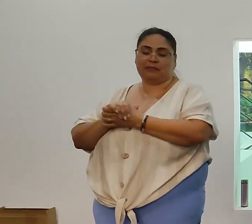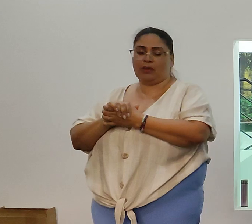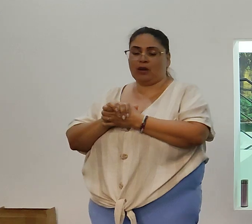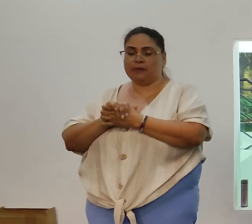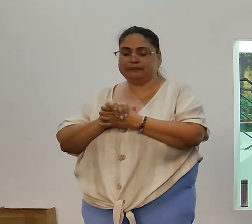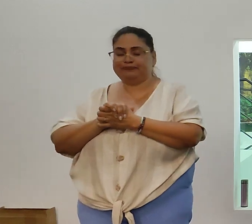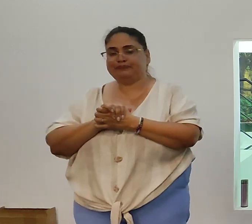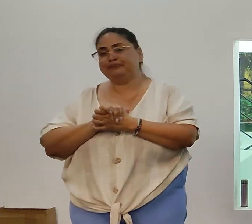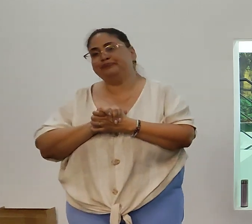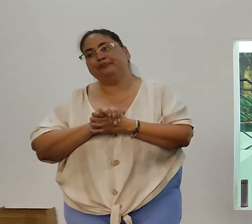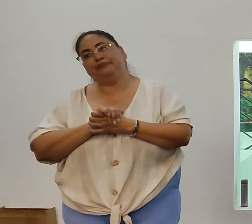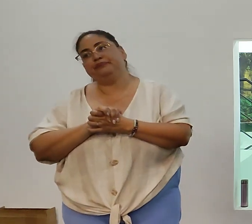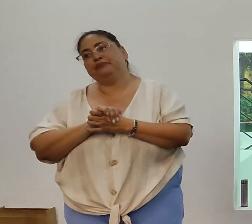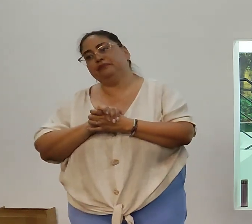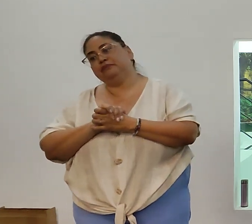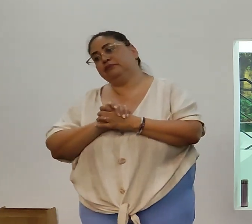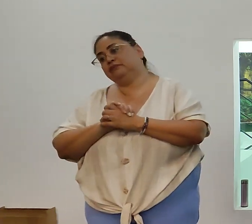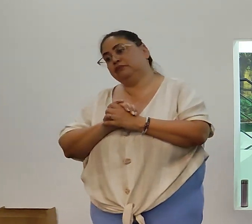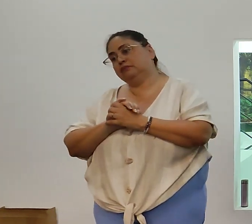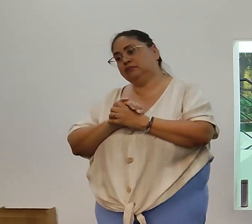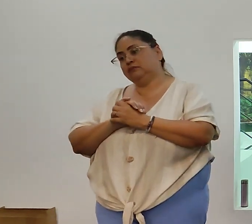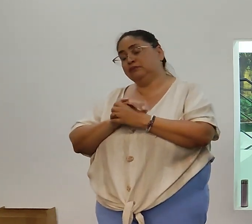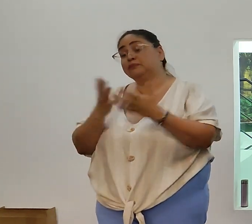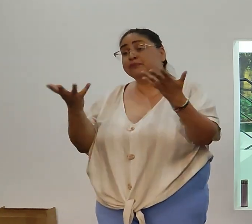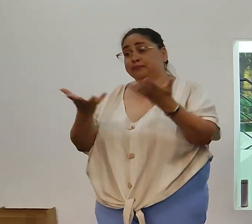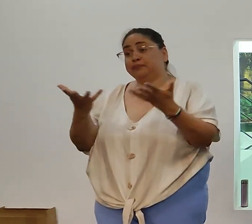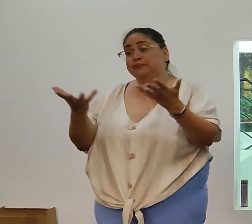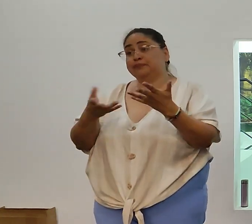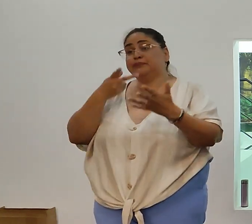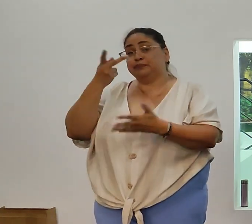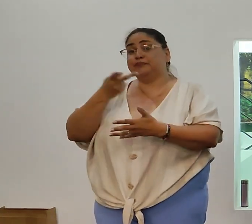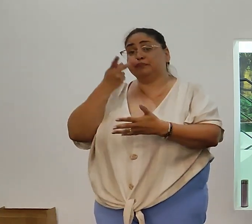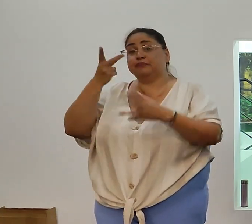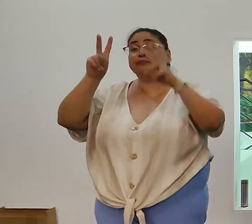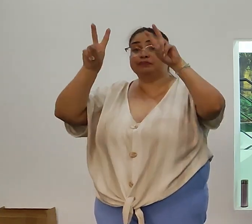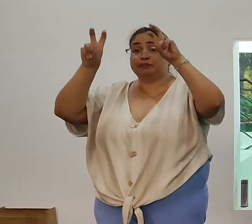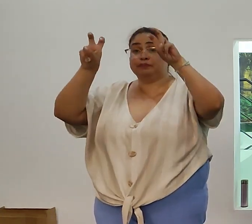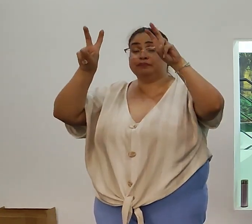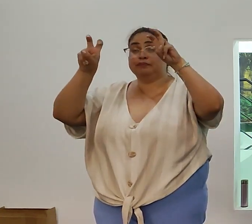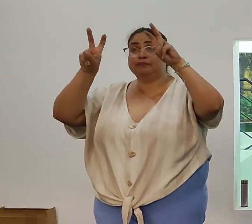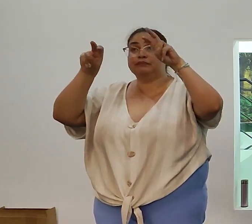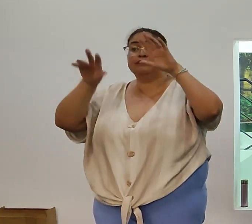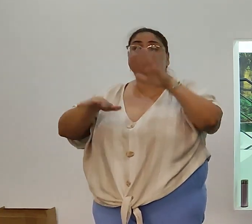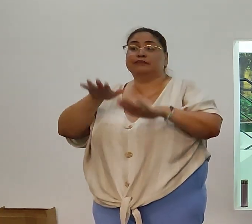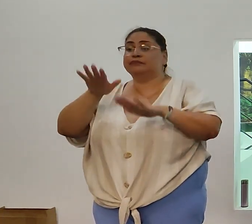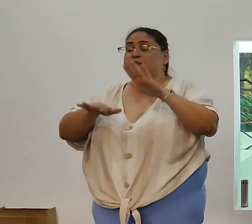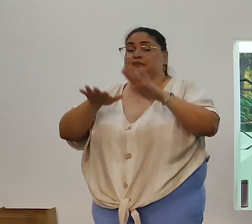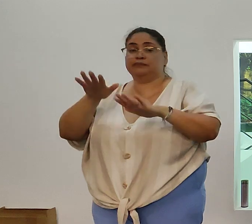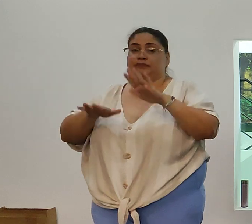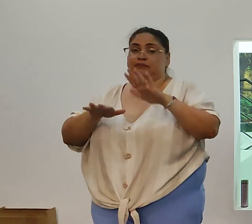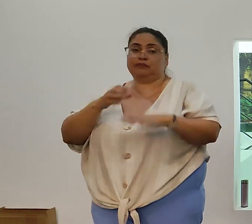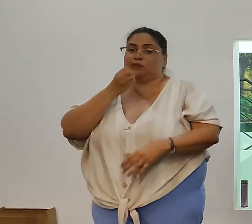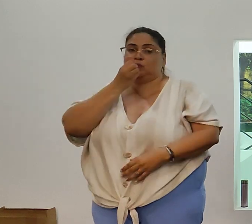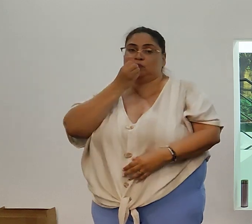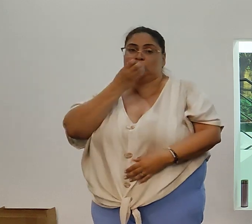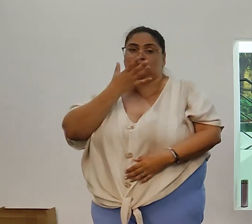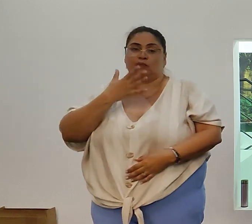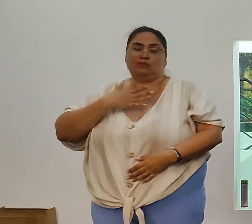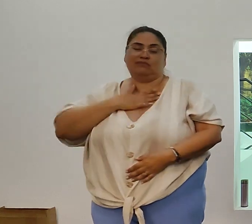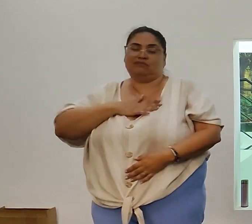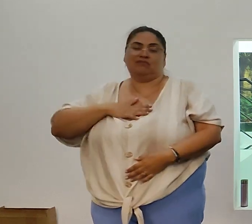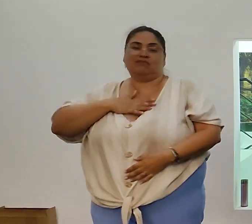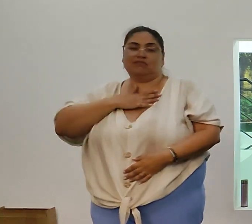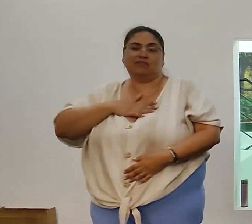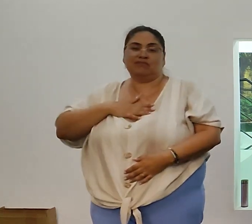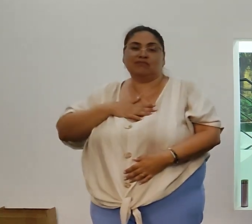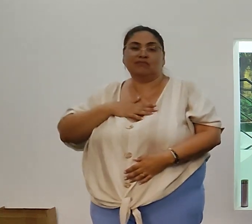Bem, nós estamos chegando ao final. E hoje nós falamos sobre um tema que muitas vezes não é prazeroso para ninguém.